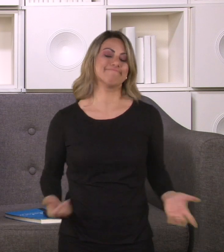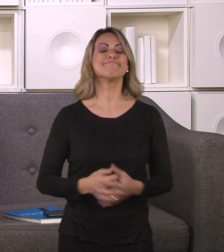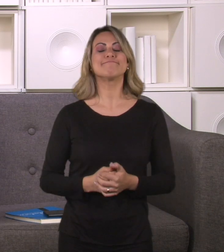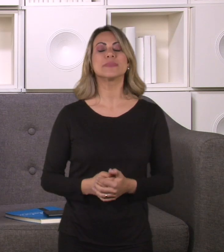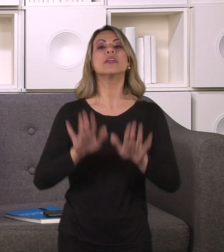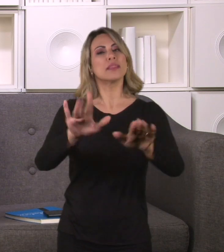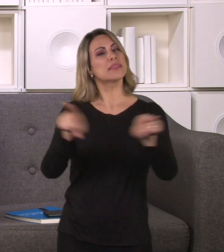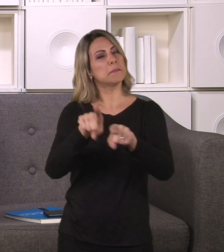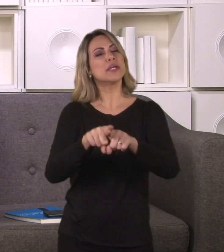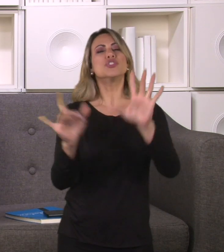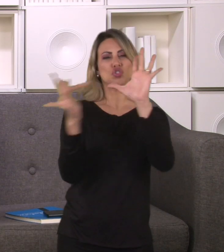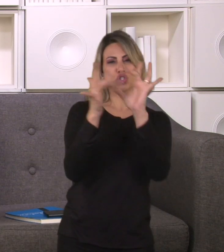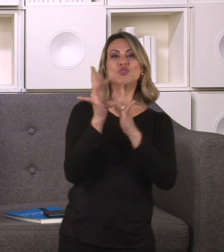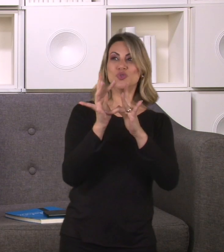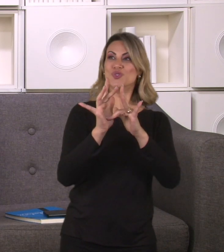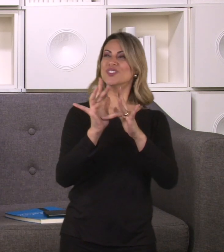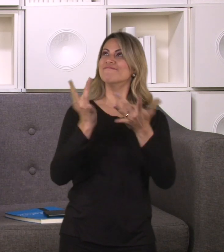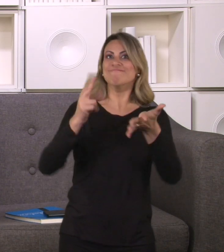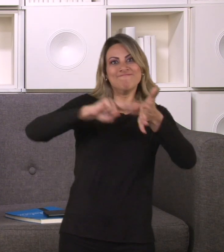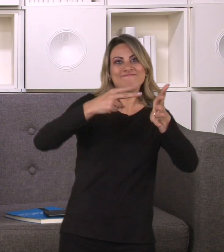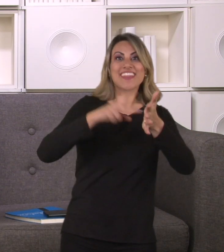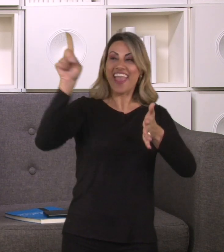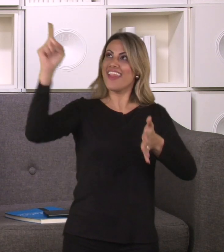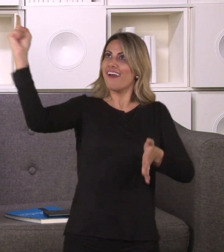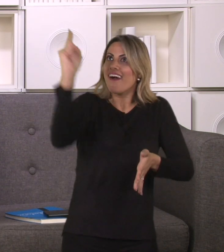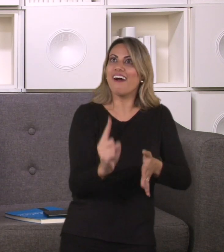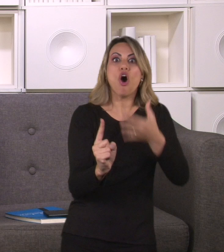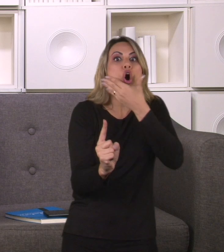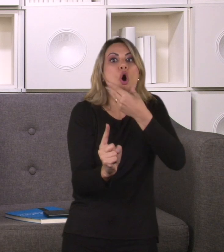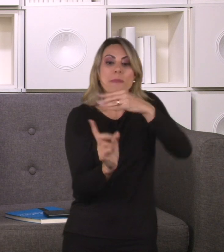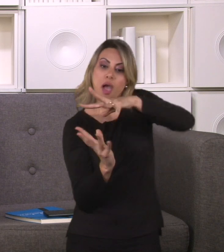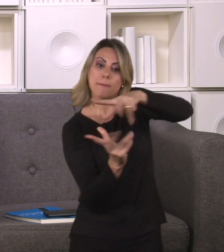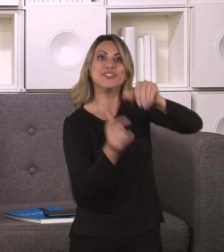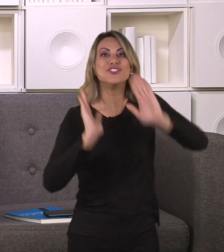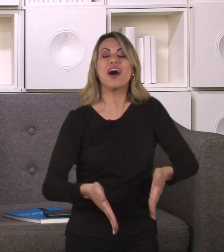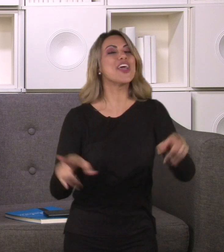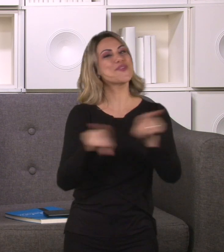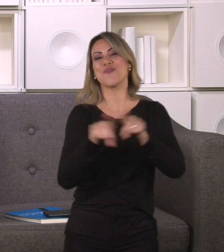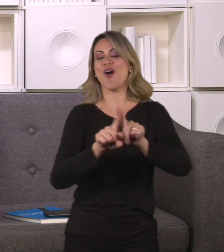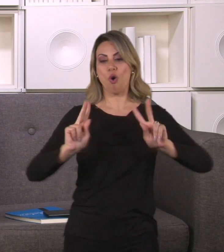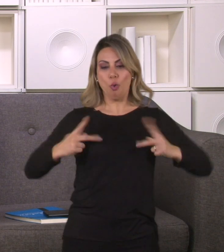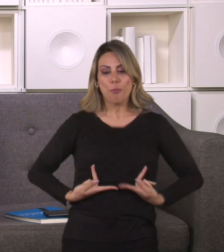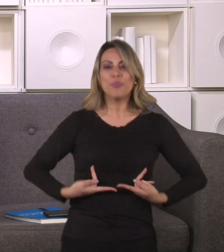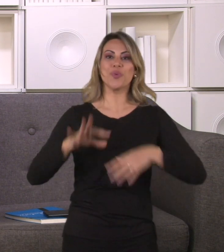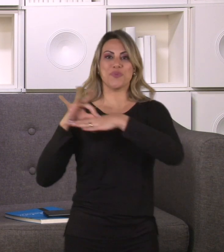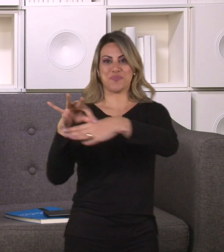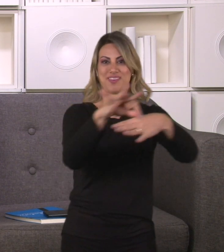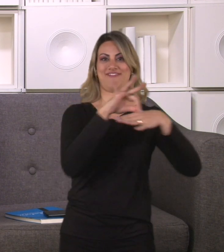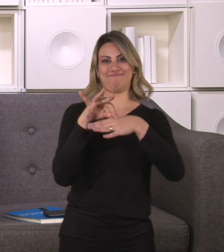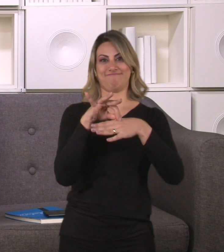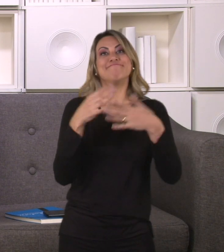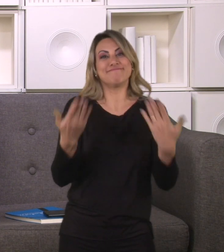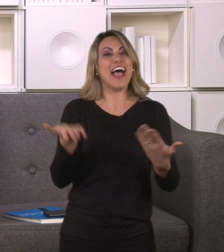toda a humanidade está sendo tentada nele. Esse é o conceito da Bíblia Sagrada, da solidariedade da raça. Nós estávamos em